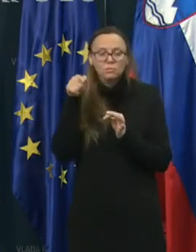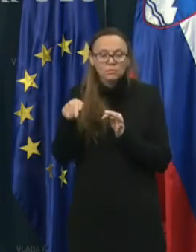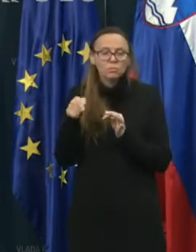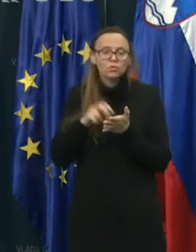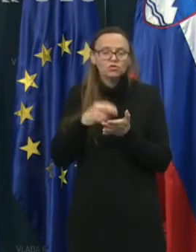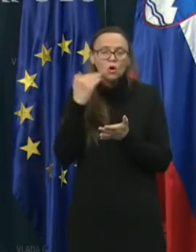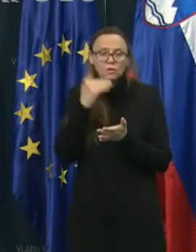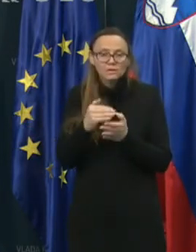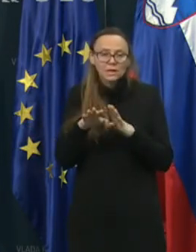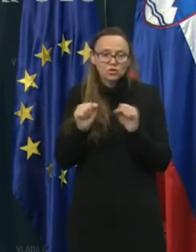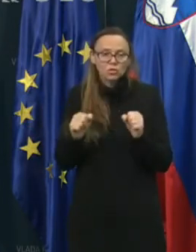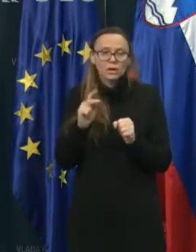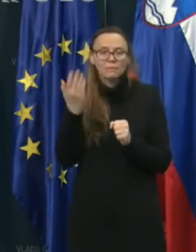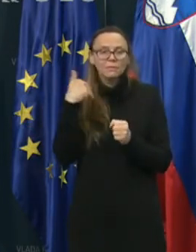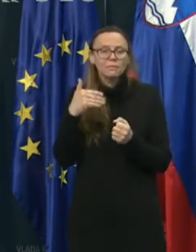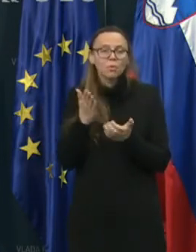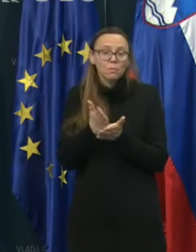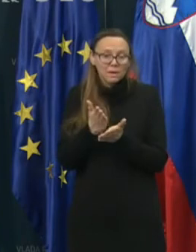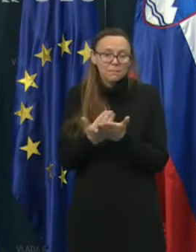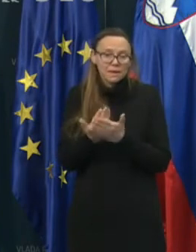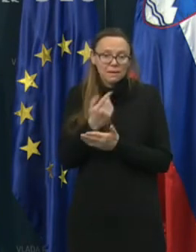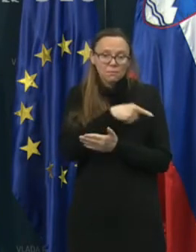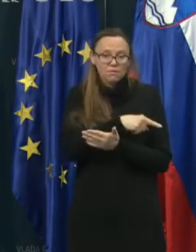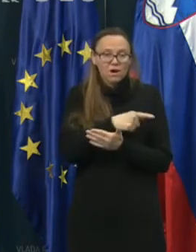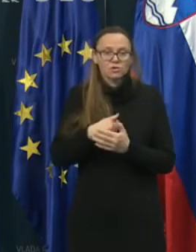primeren po vaše?